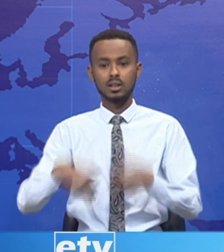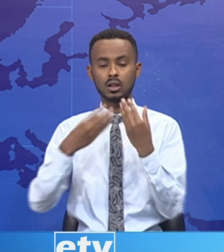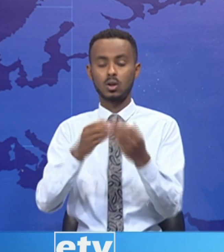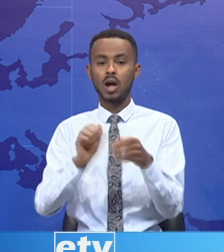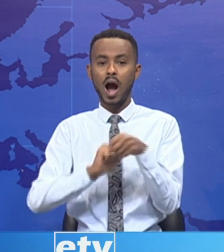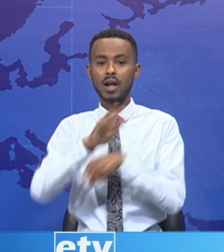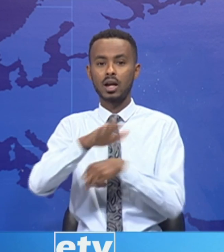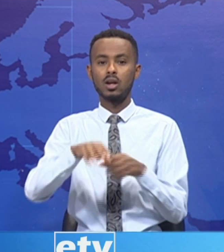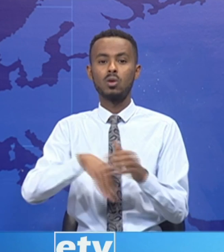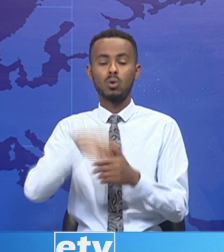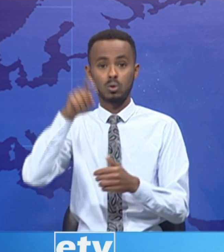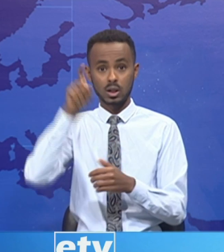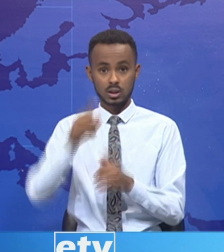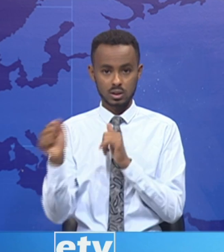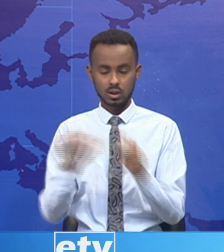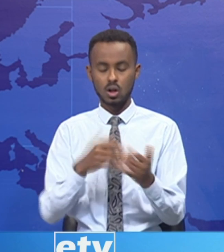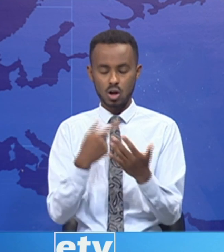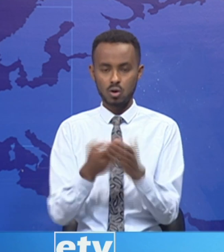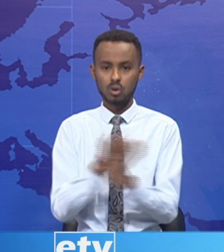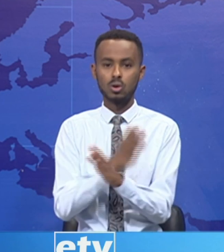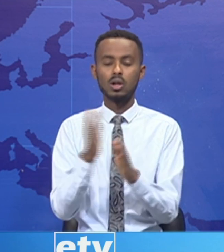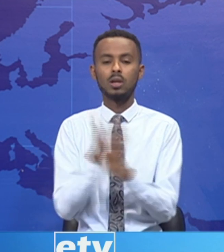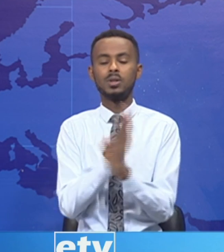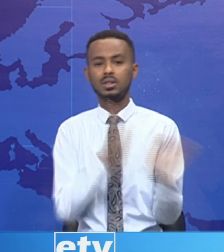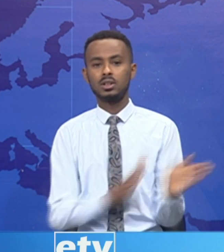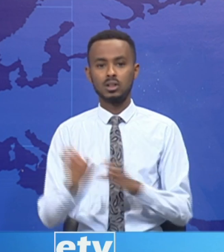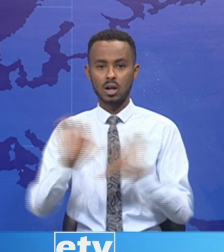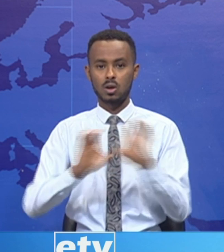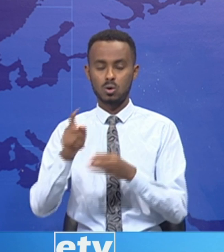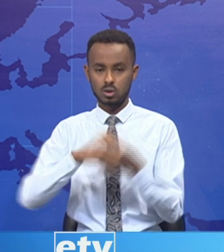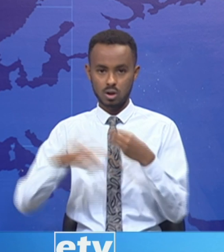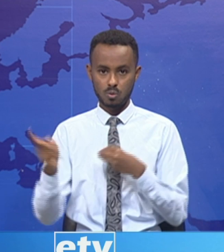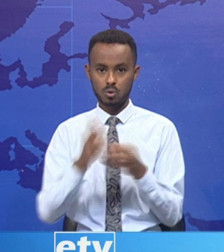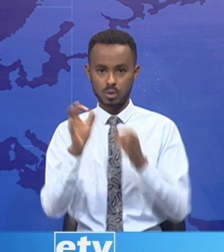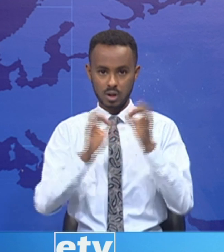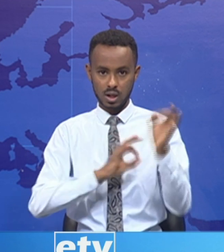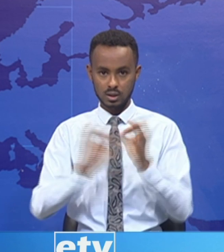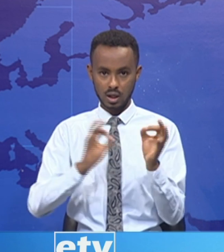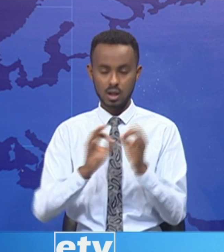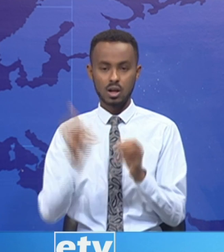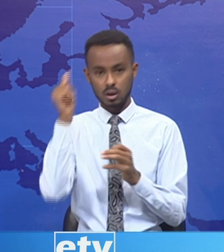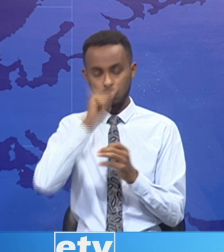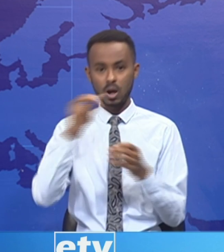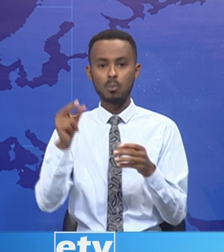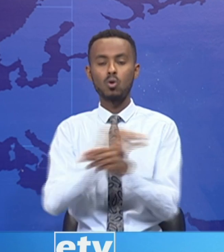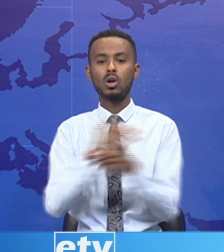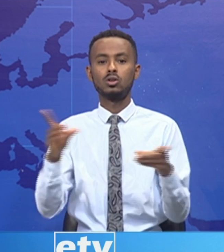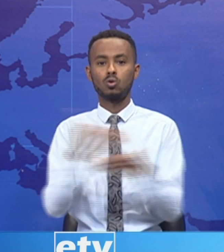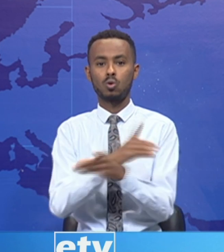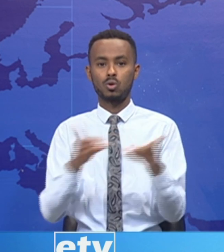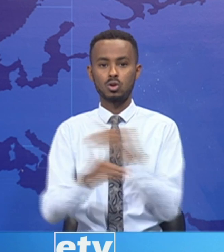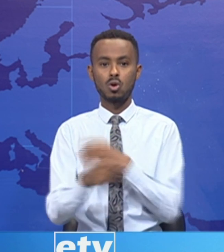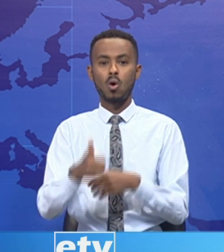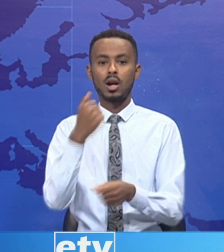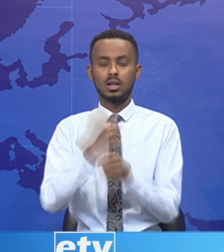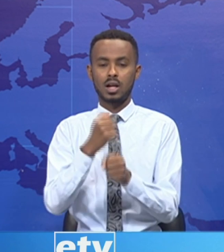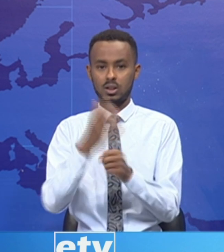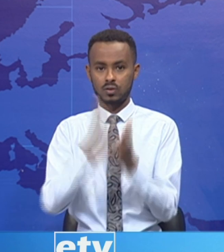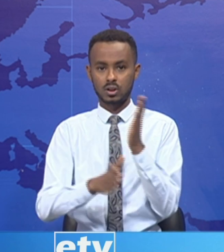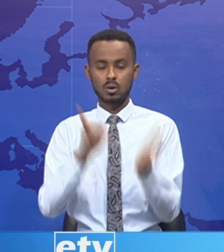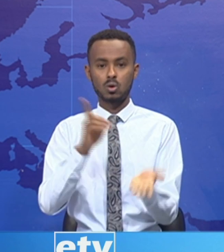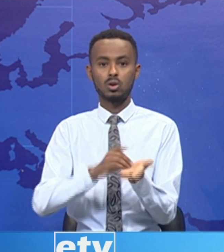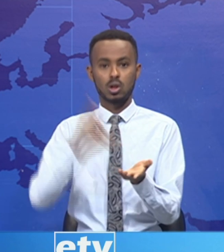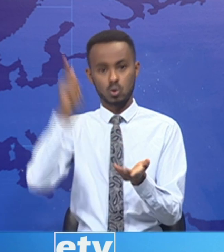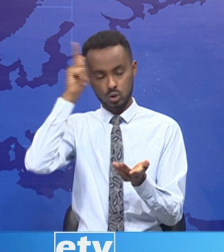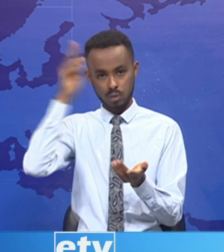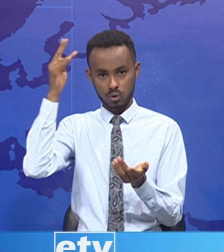አደራ እንዲወጡ ያስችል ዘንድ ከወዲሁ ቅድመ ዝግጅት እያደረጉ ስለመሆኑ ይገለጻል። የኢትዮጵያ ብሮድካስቲንግ ኮርፖሬሽን ዋና ስራ አስፈጻሚ ዶክተር